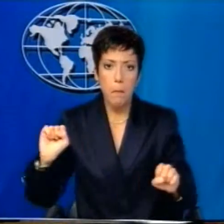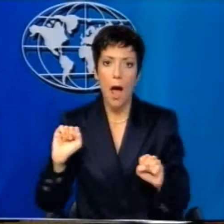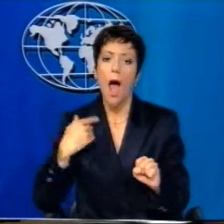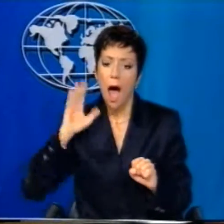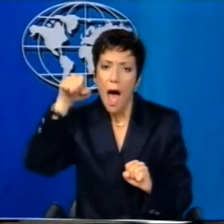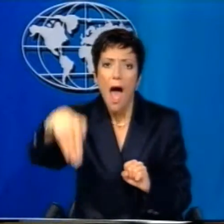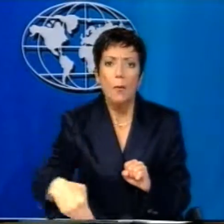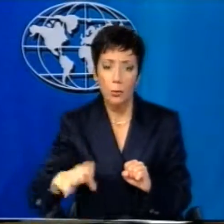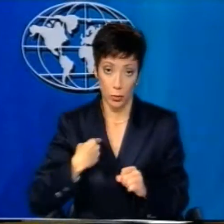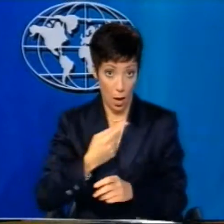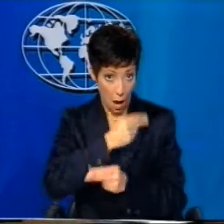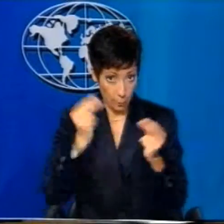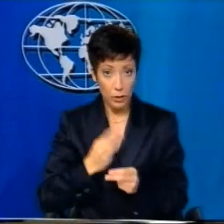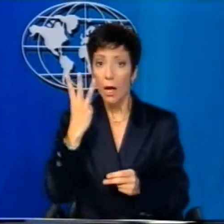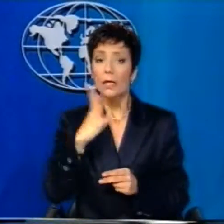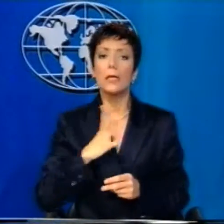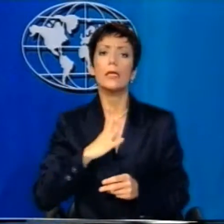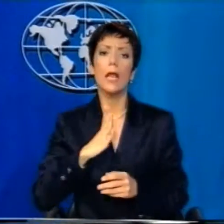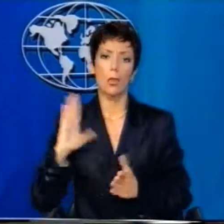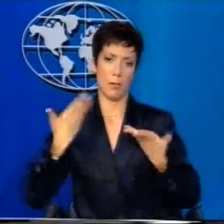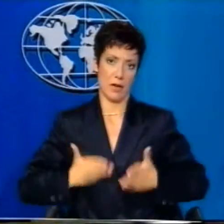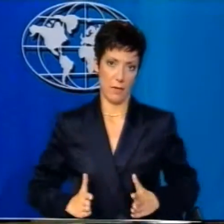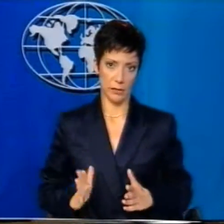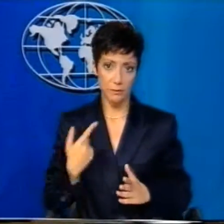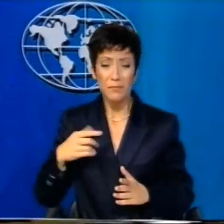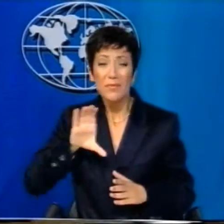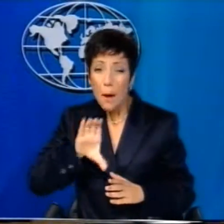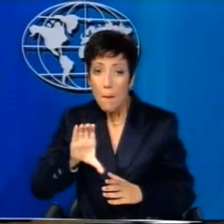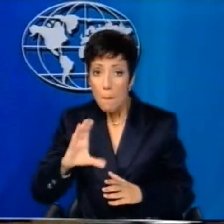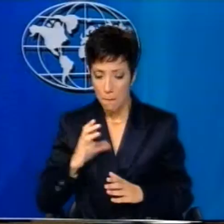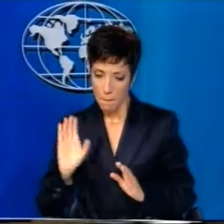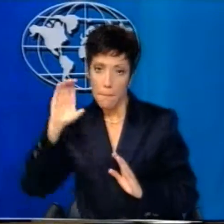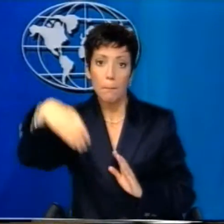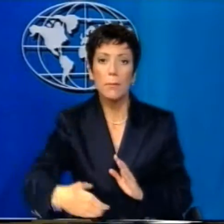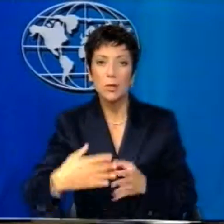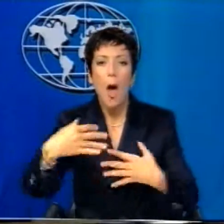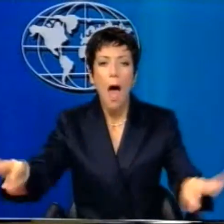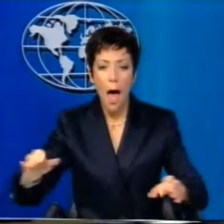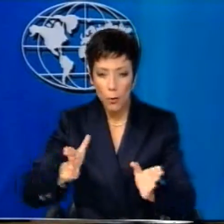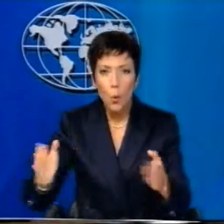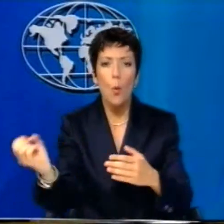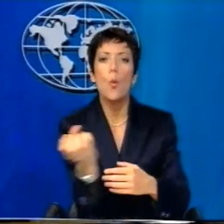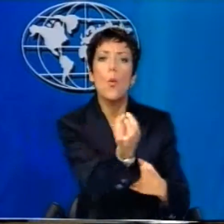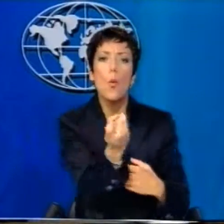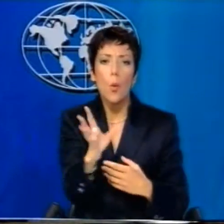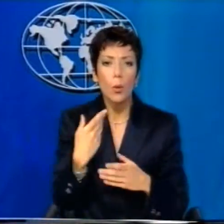τραυματισμό 3 ατόμων. Ο εκρηκτικός μηχανισμός είχε τοποθετηθεί στον ακάλυπτο χώρο της πολυκατοικίας